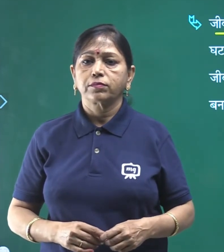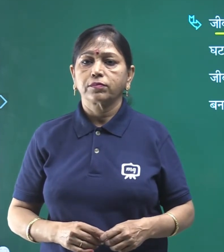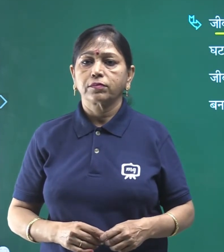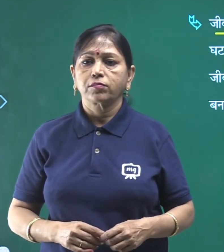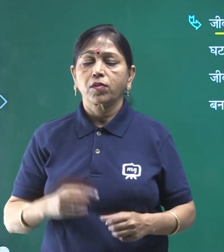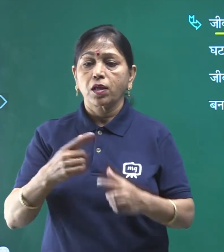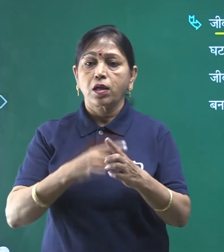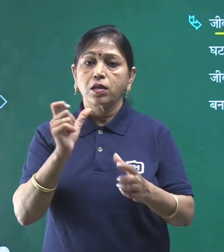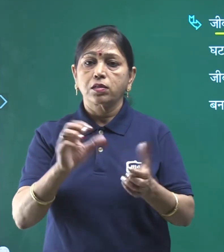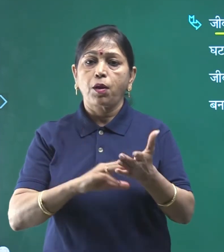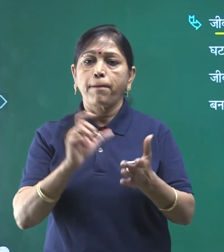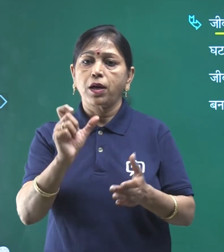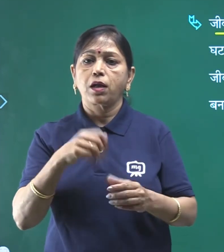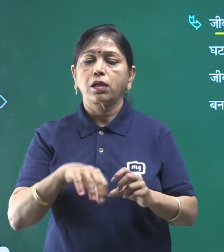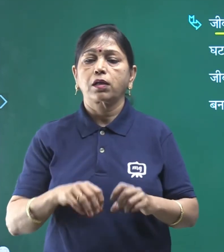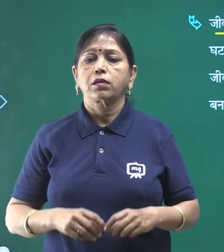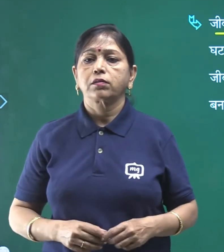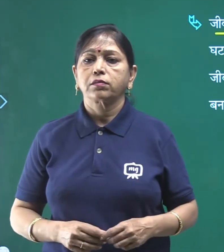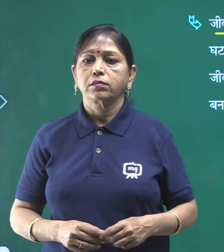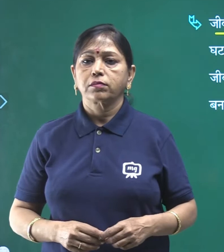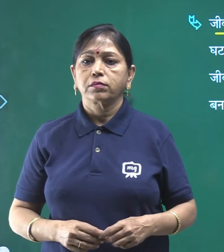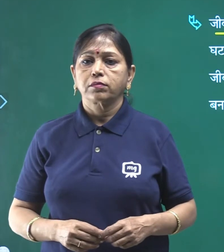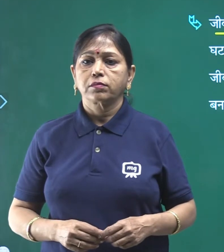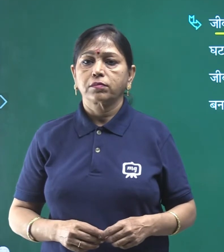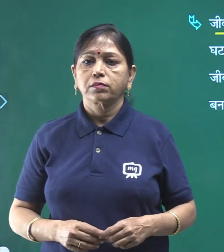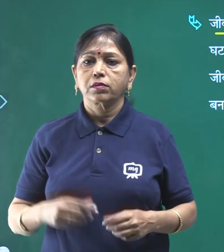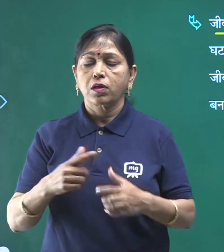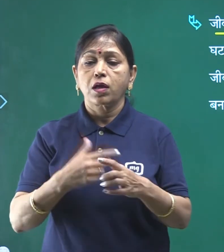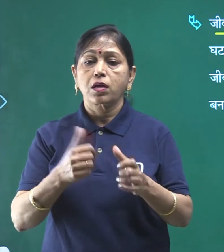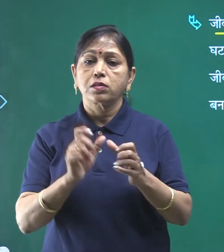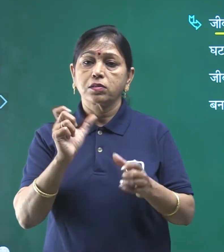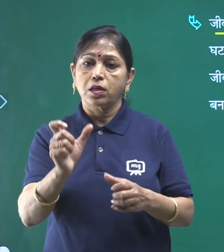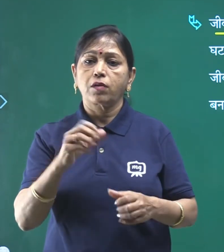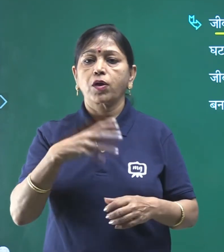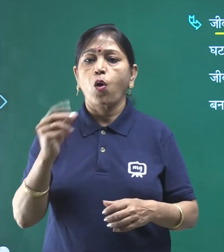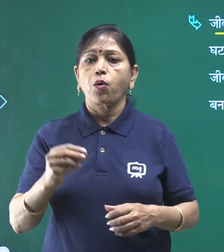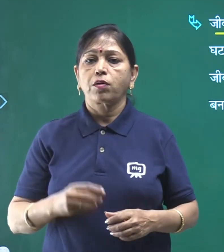है जो मंडल के थे जेबी कोर्य